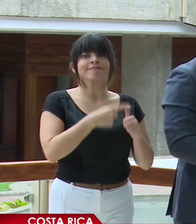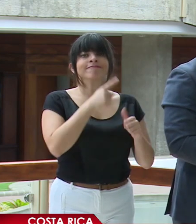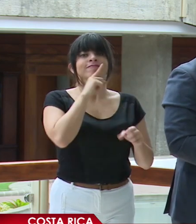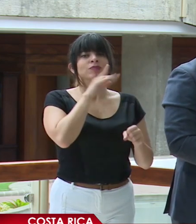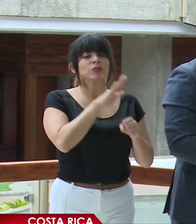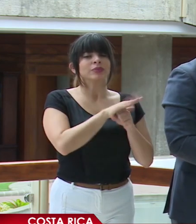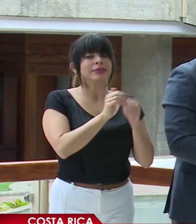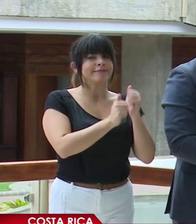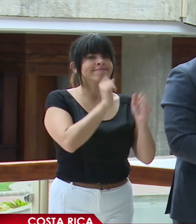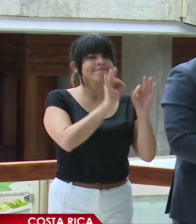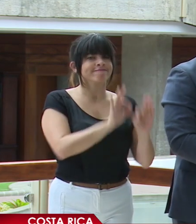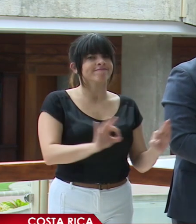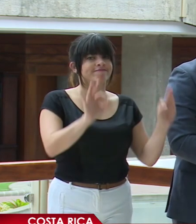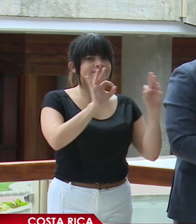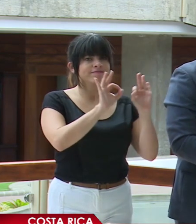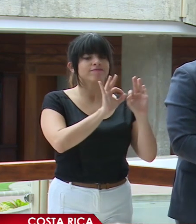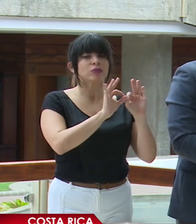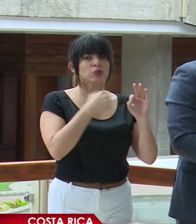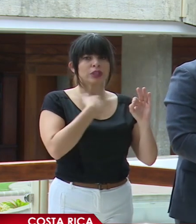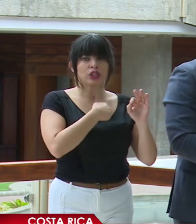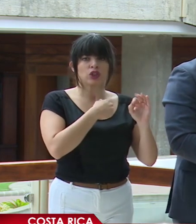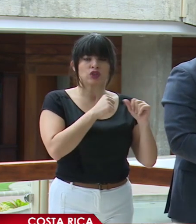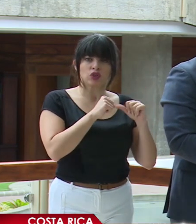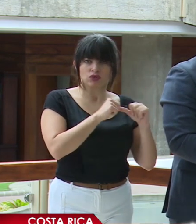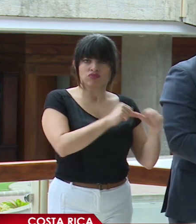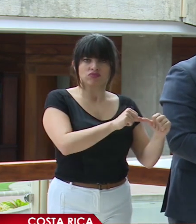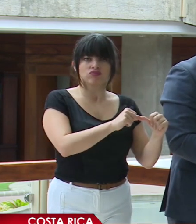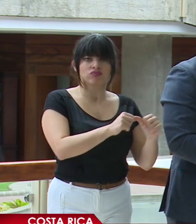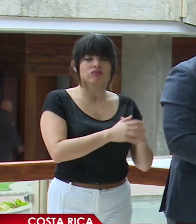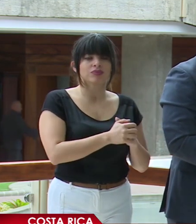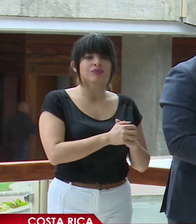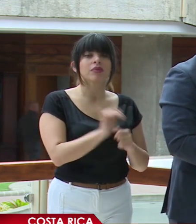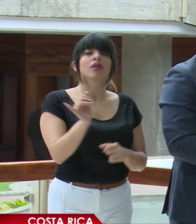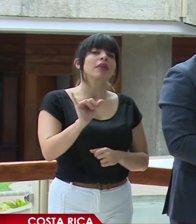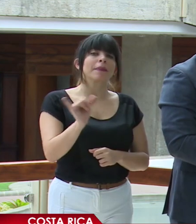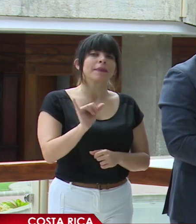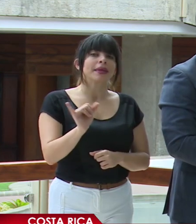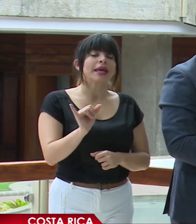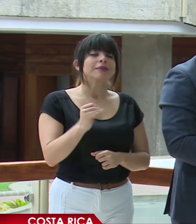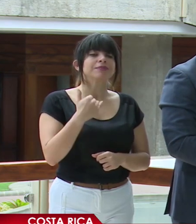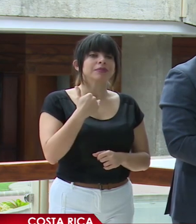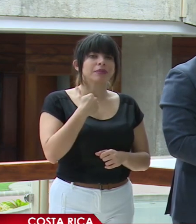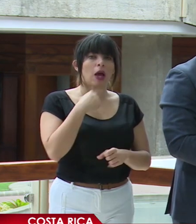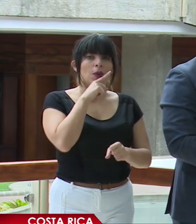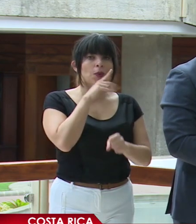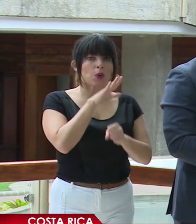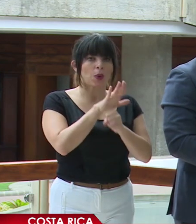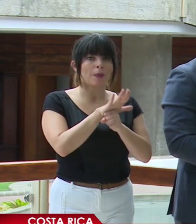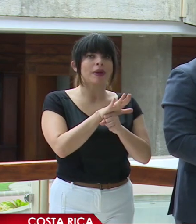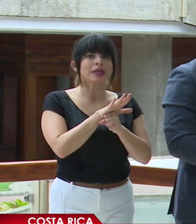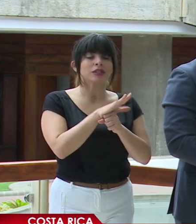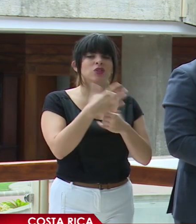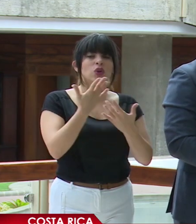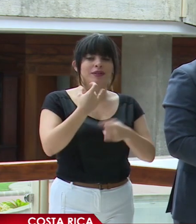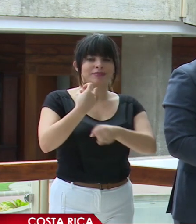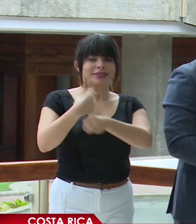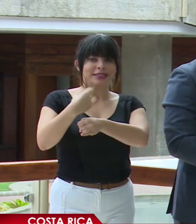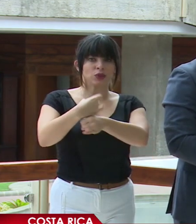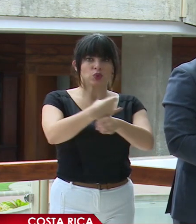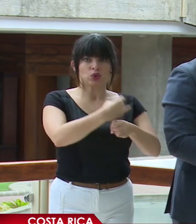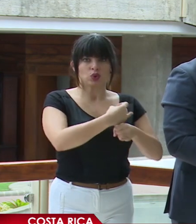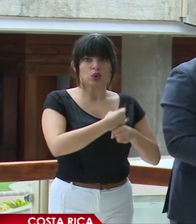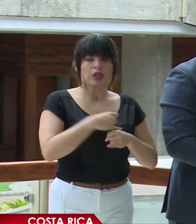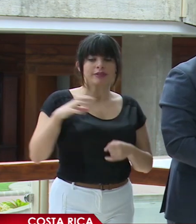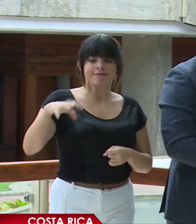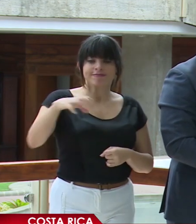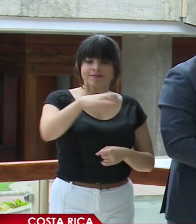compromisos fundamentales que sostenemos. También tenemos un compromiso con la institucionalidad